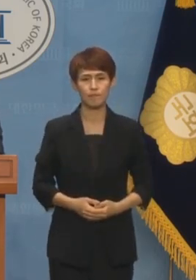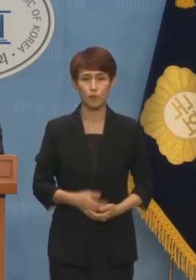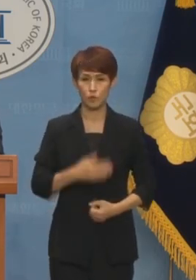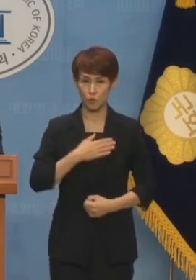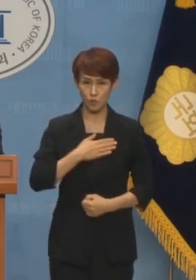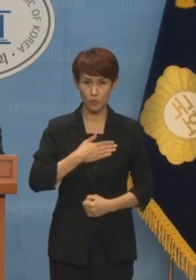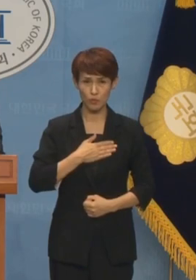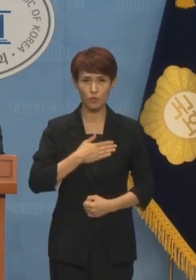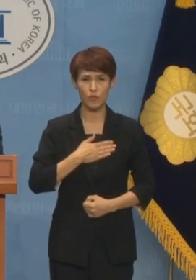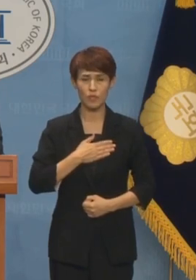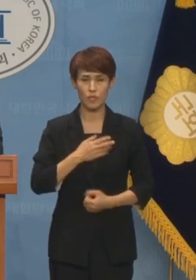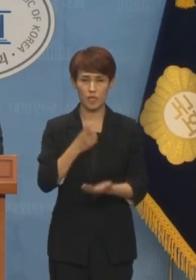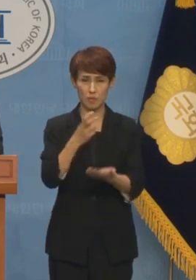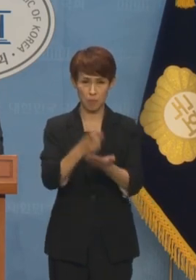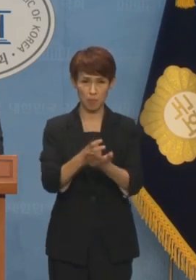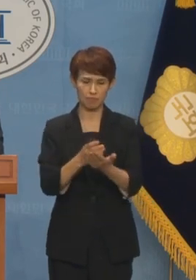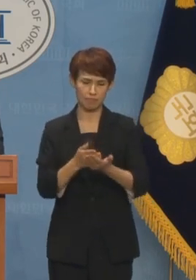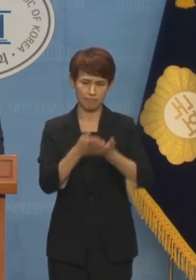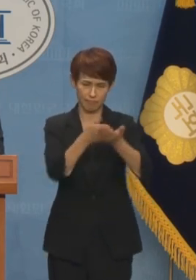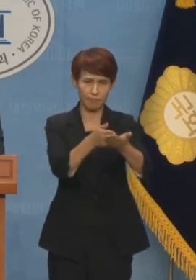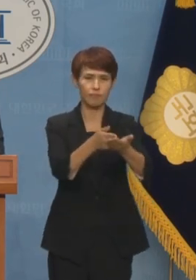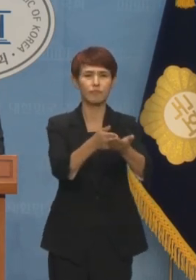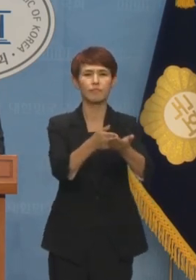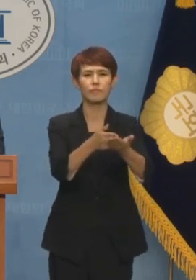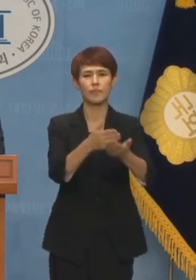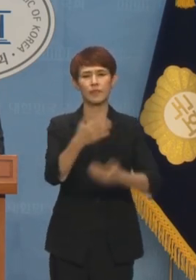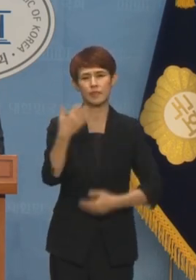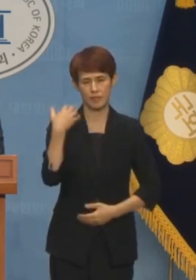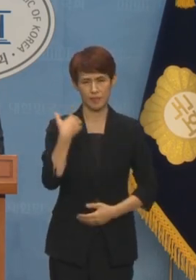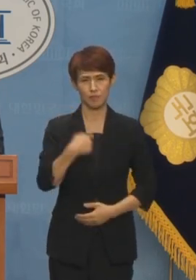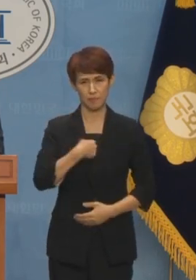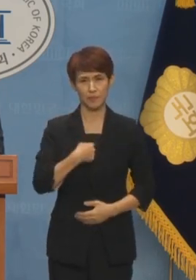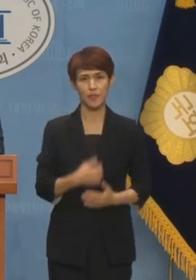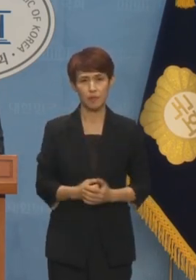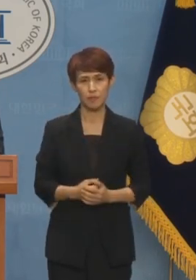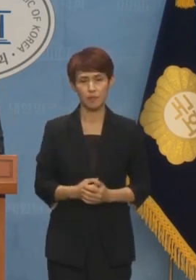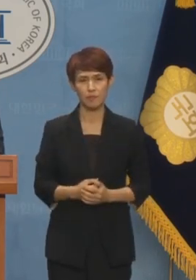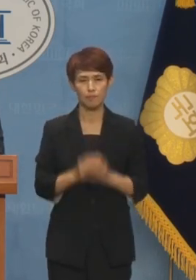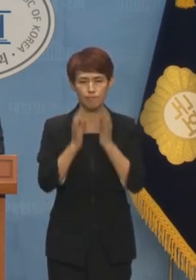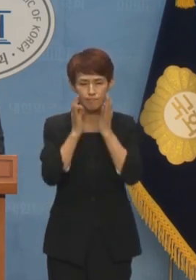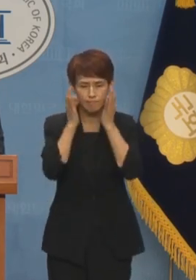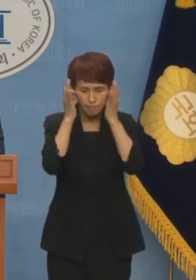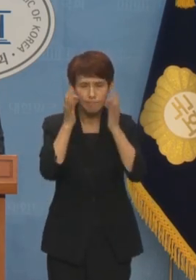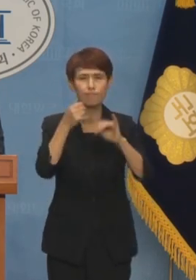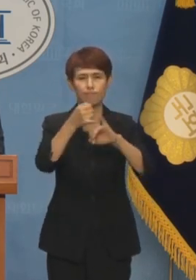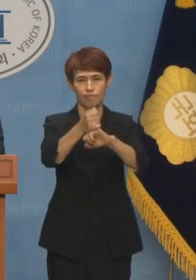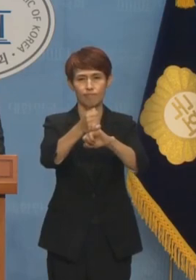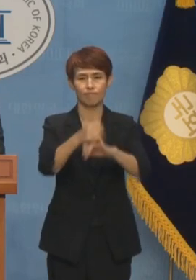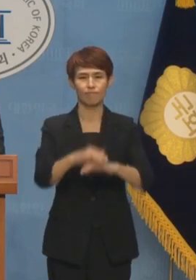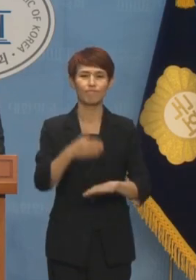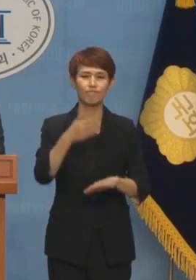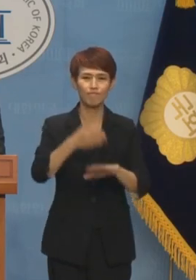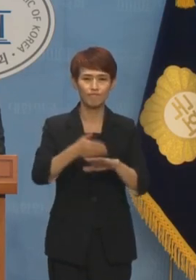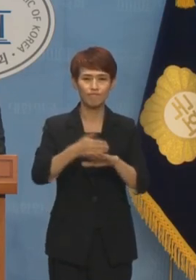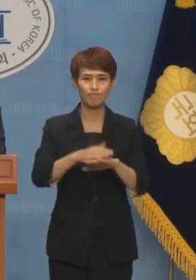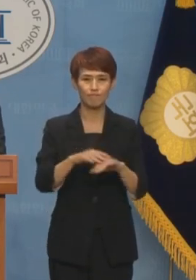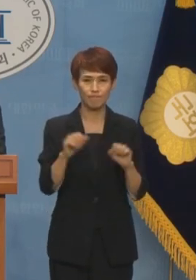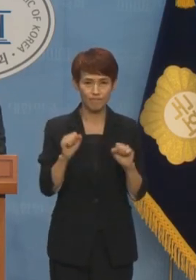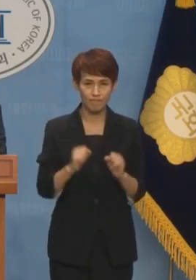역시 법안 대표 발의 의원으로서 끝까지 최선을 다하겠습니다.